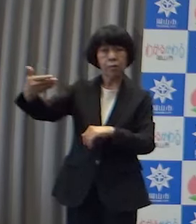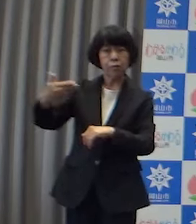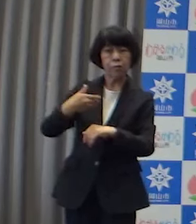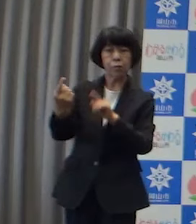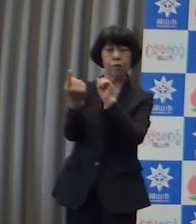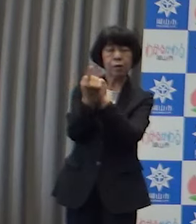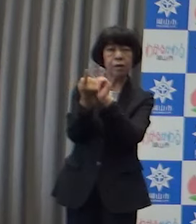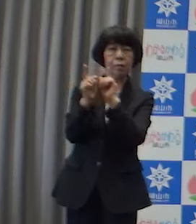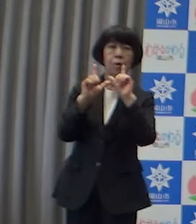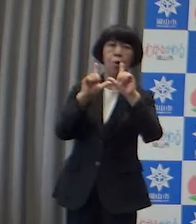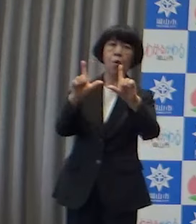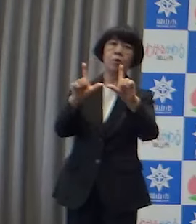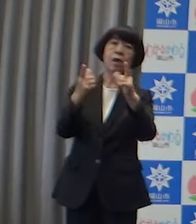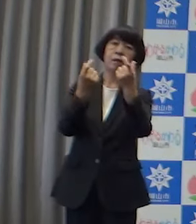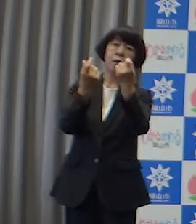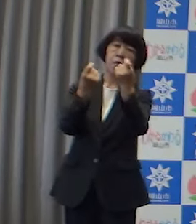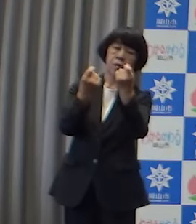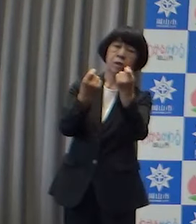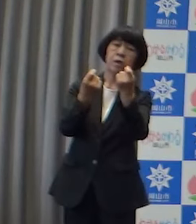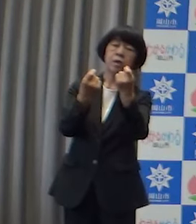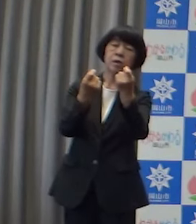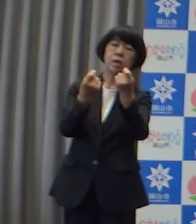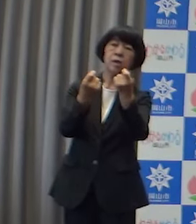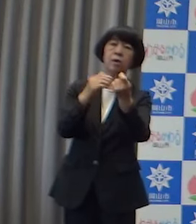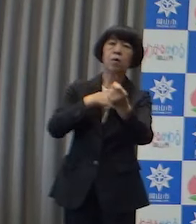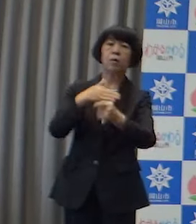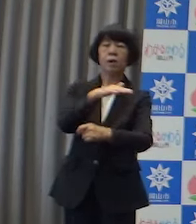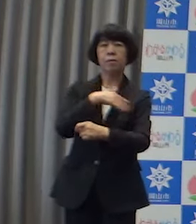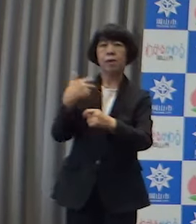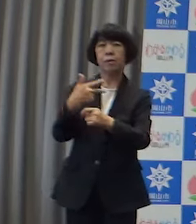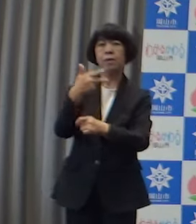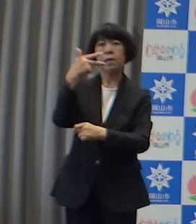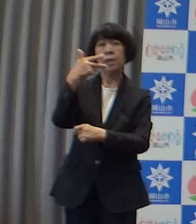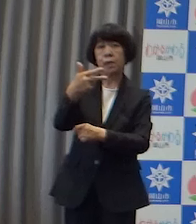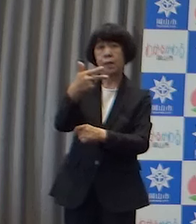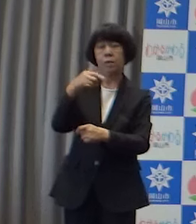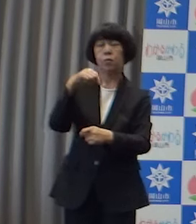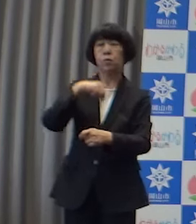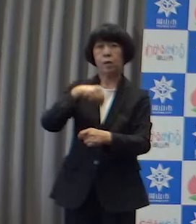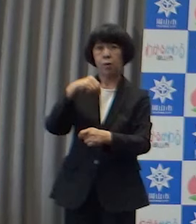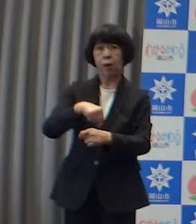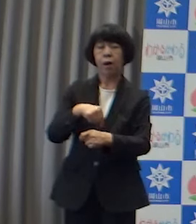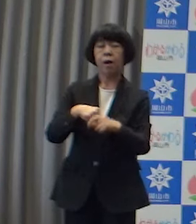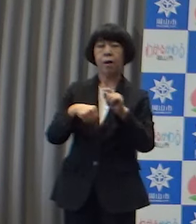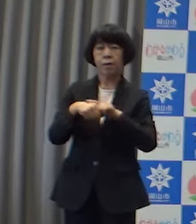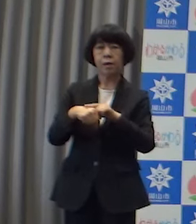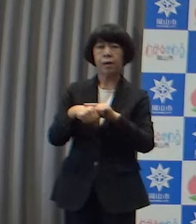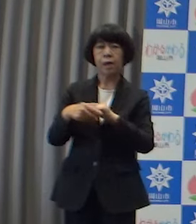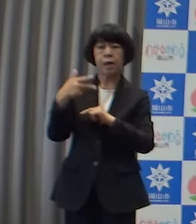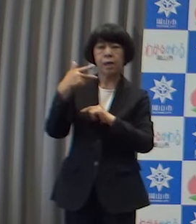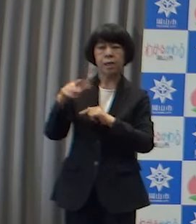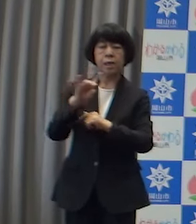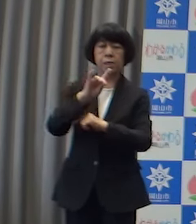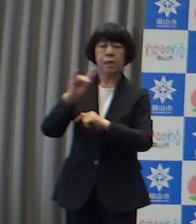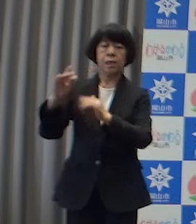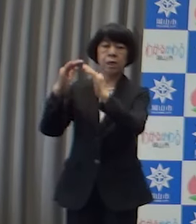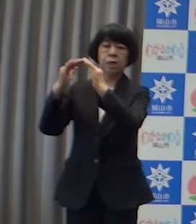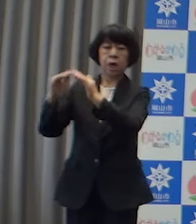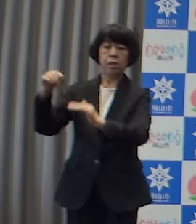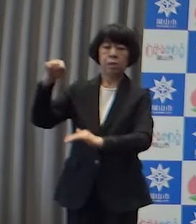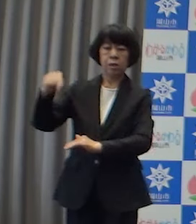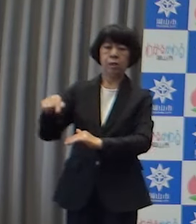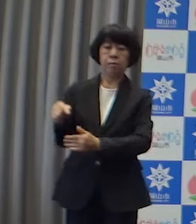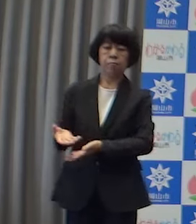々としてはね、負担金について市議会県議会に任せるというんではな